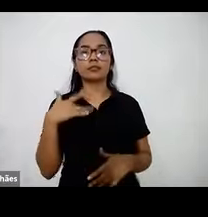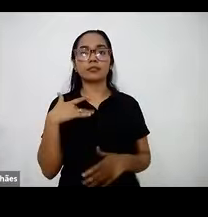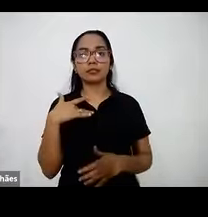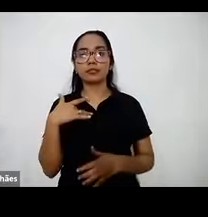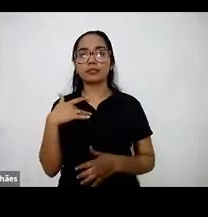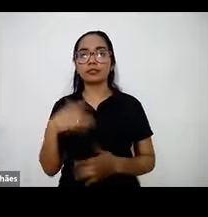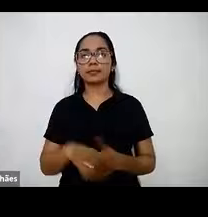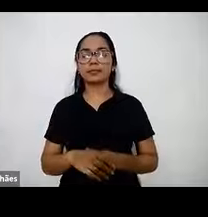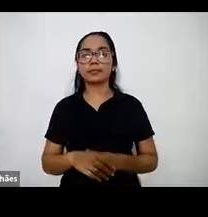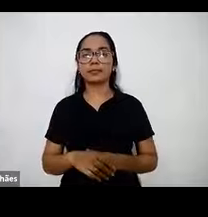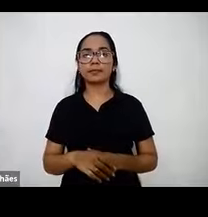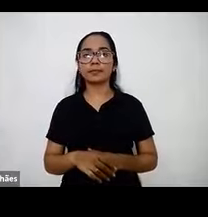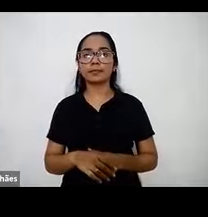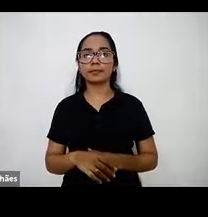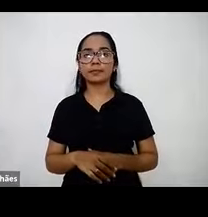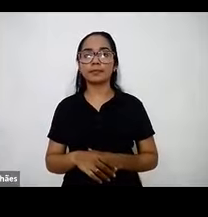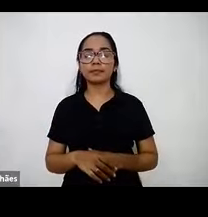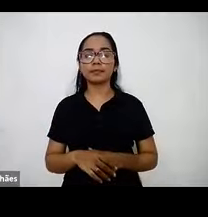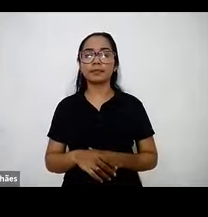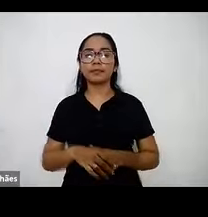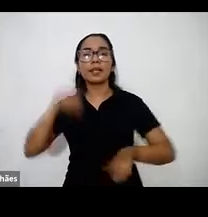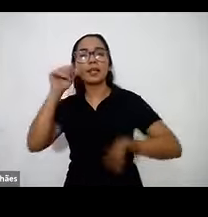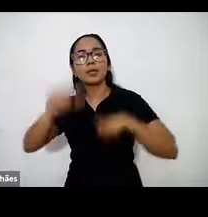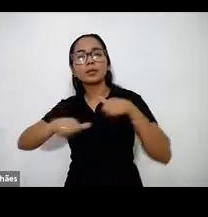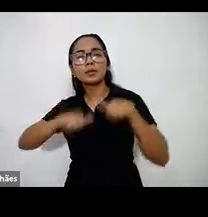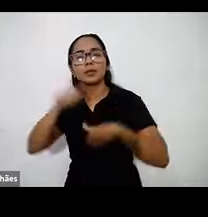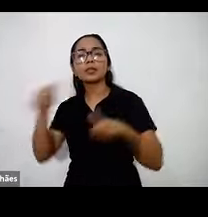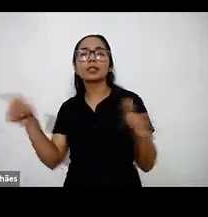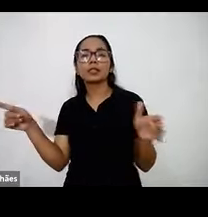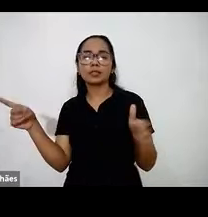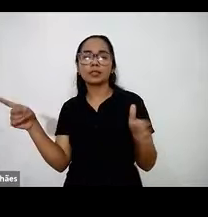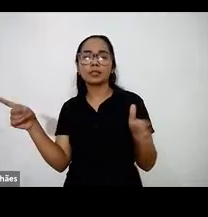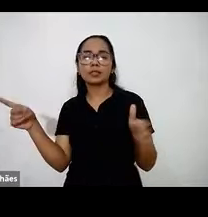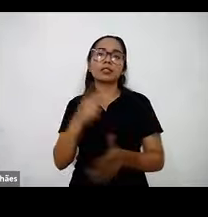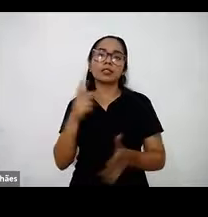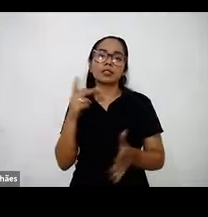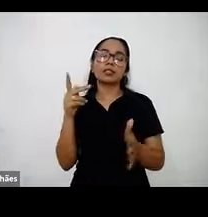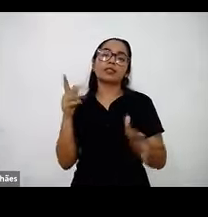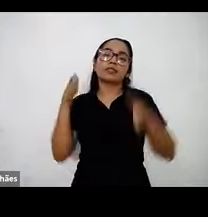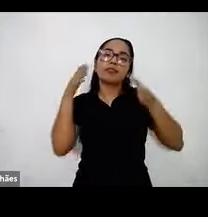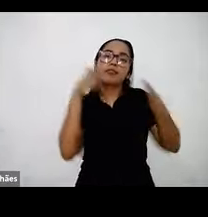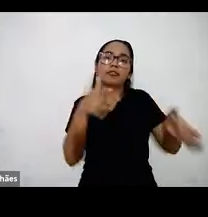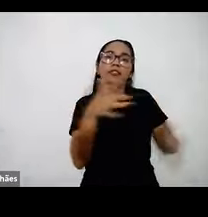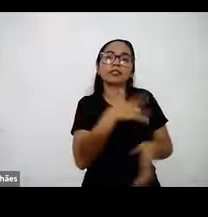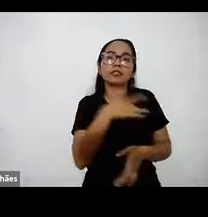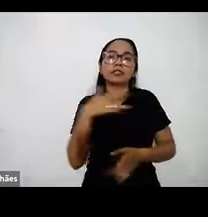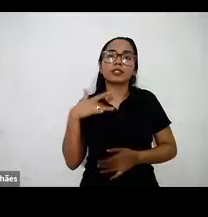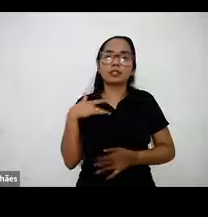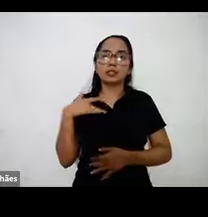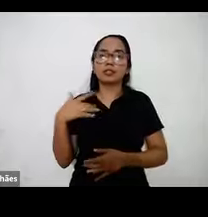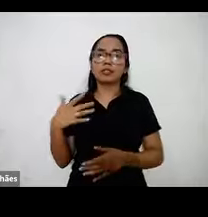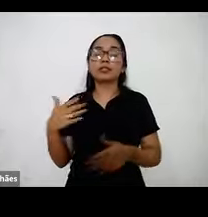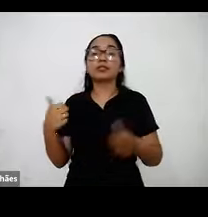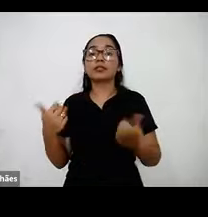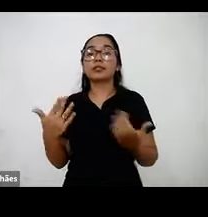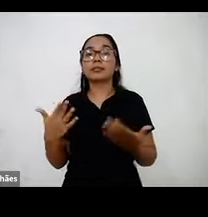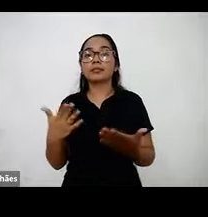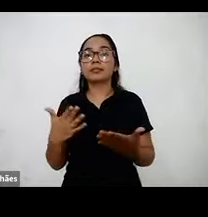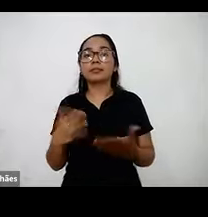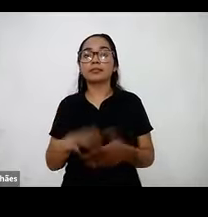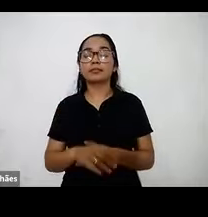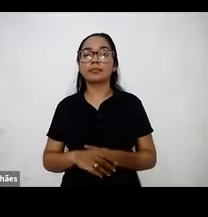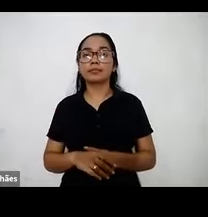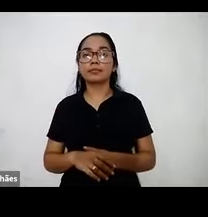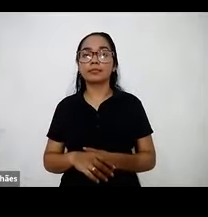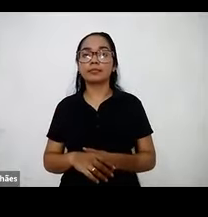reforma sanitária e da reforma psiquiátrica. Então, esse processo, né, muitas vezes solitário também do profissional de saúde, que